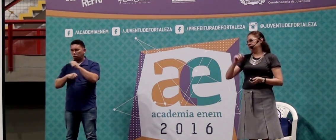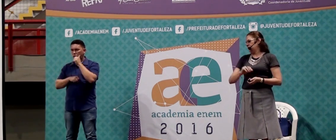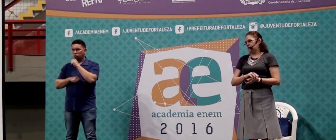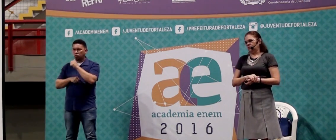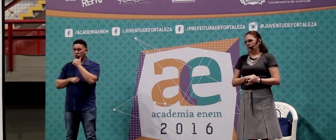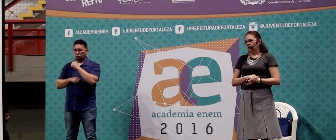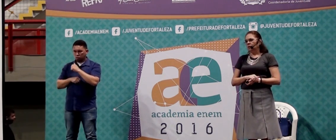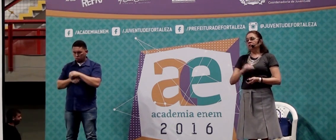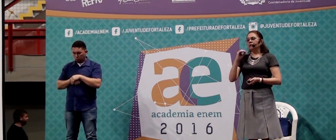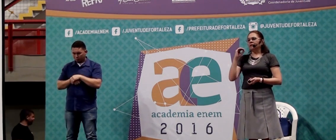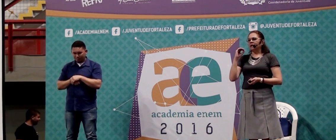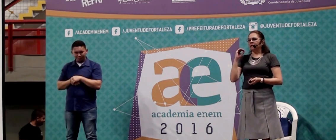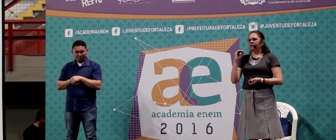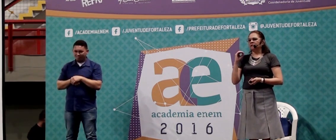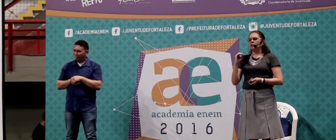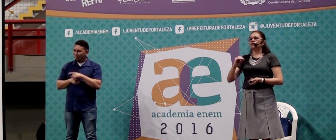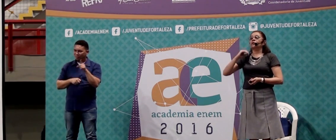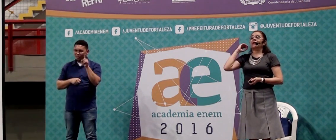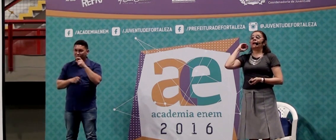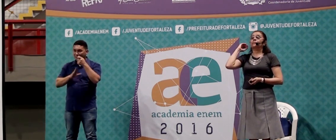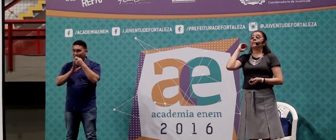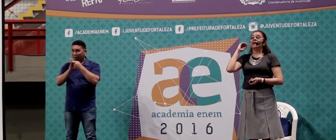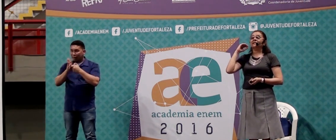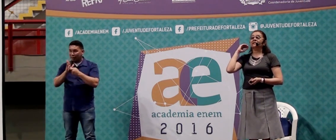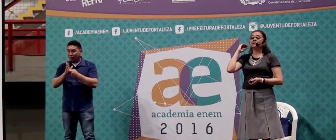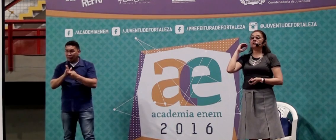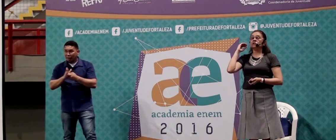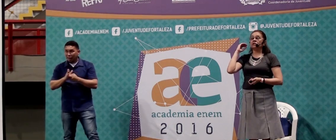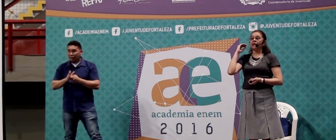não, pessoal. O tema da redação foi a